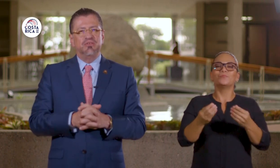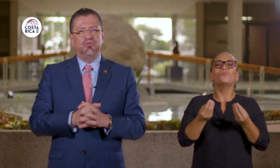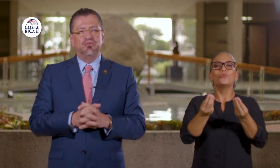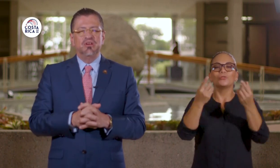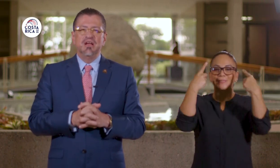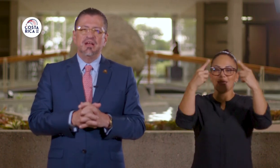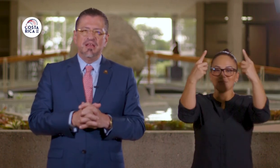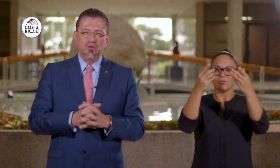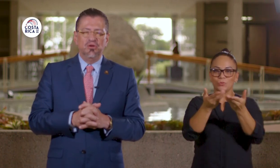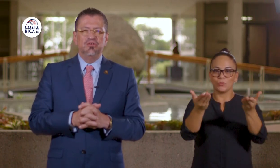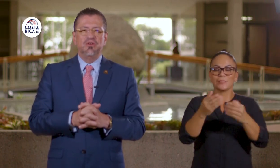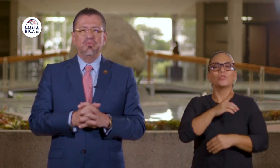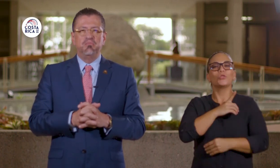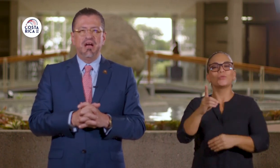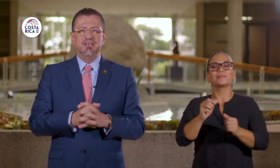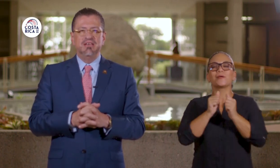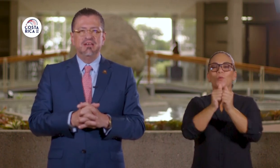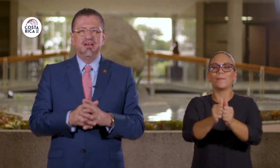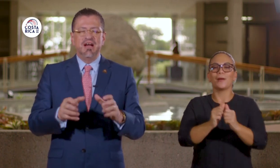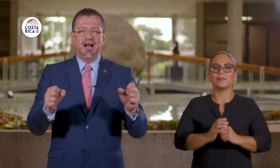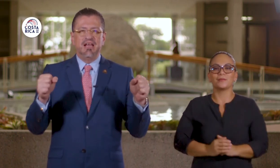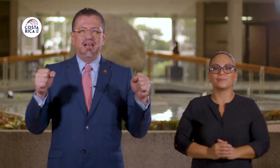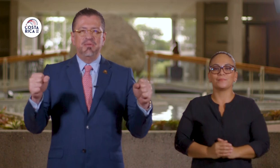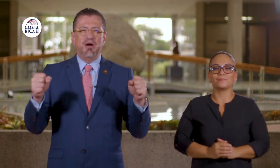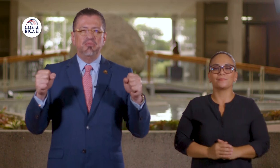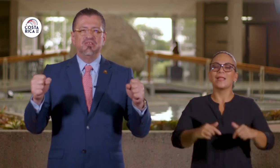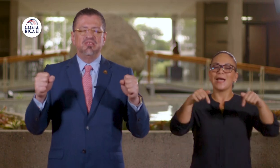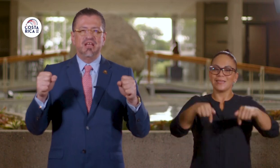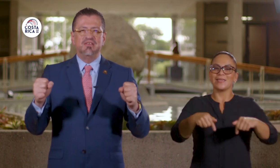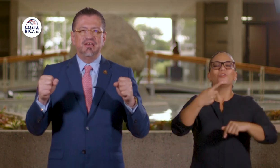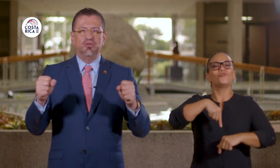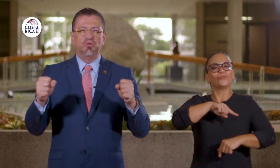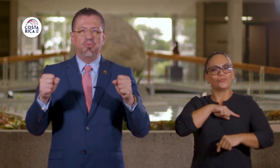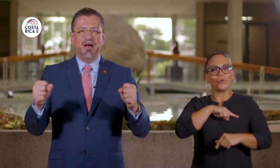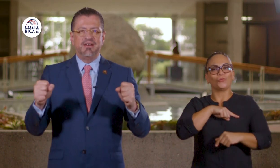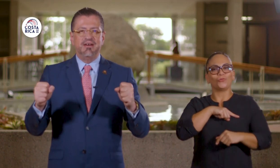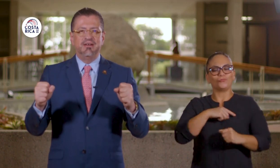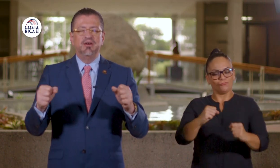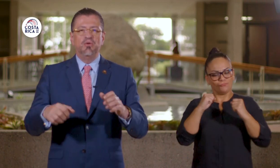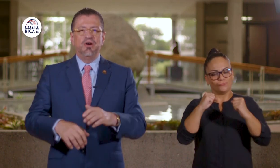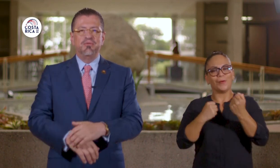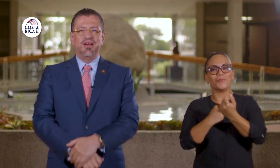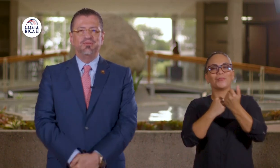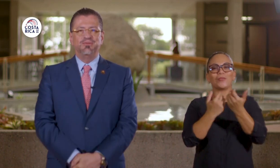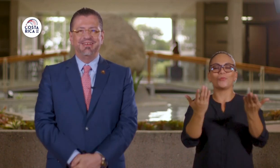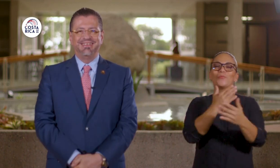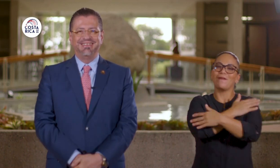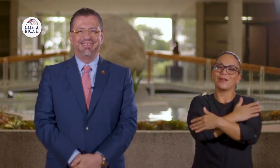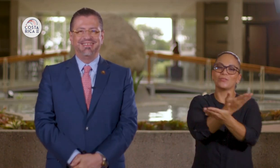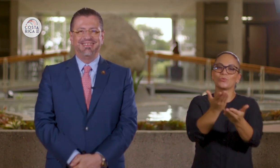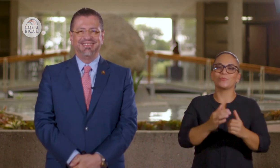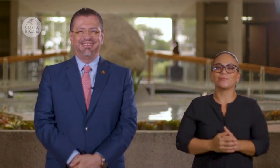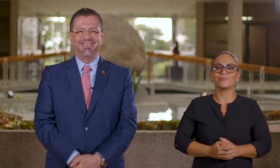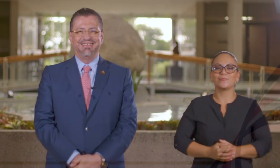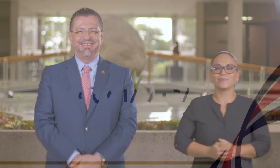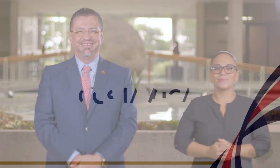Muchísimos éxitos, que Dios los acompañe. Aquí les vamos a estar haciendo barra. Un abrazo.